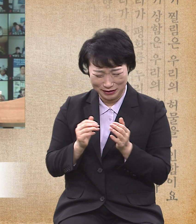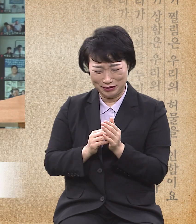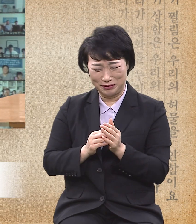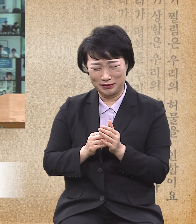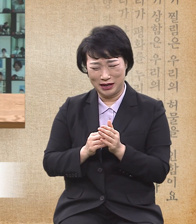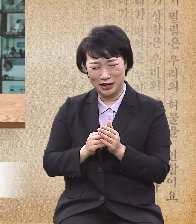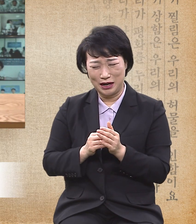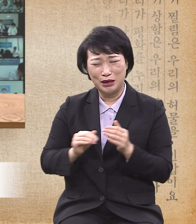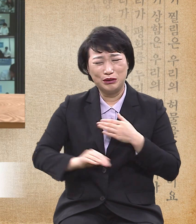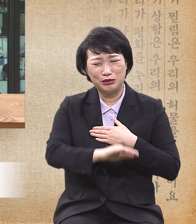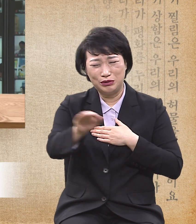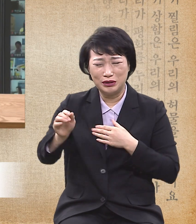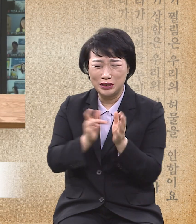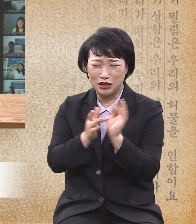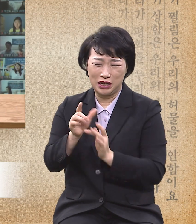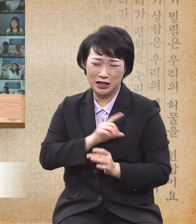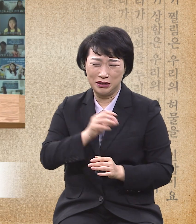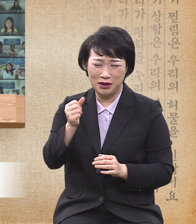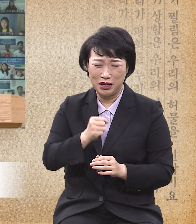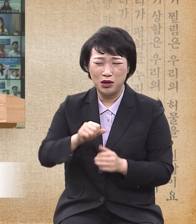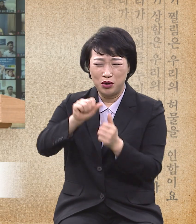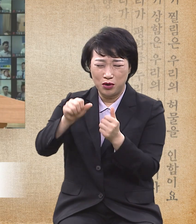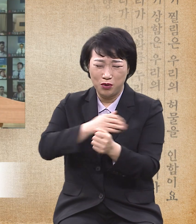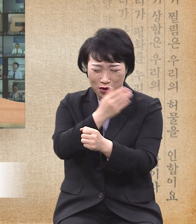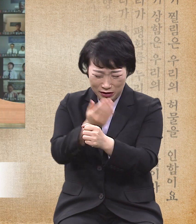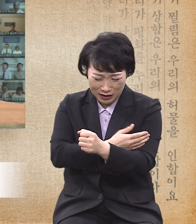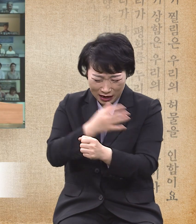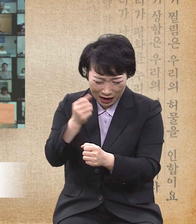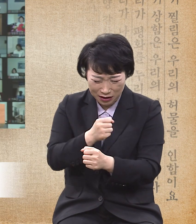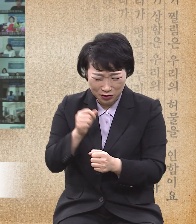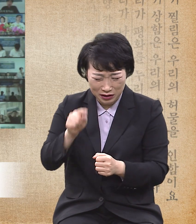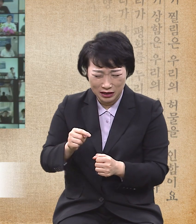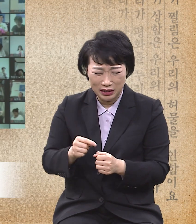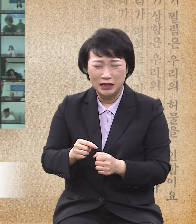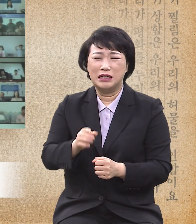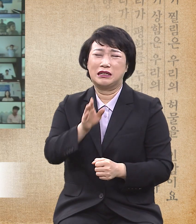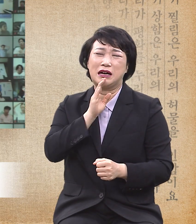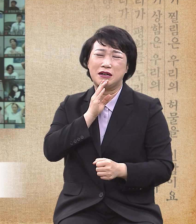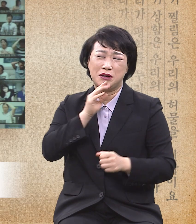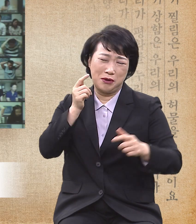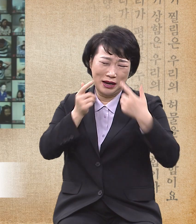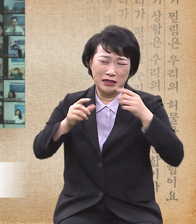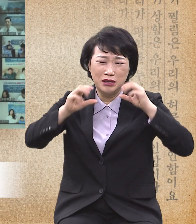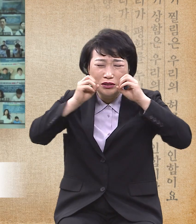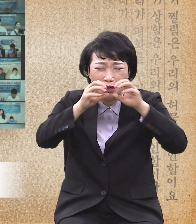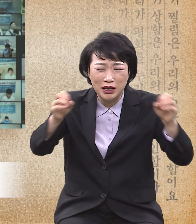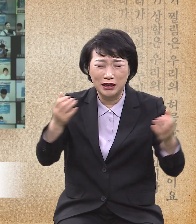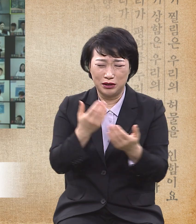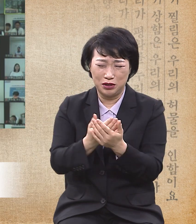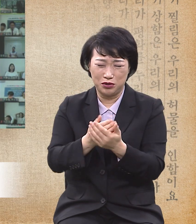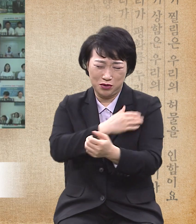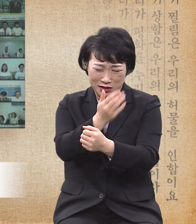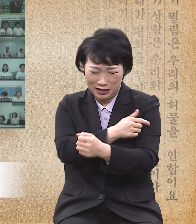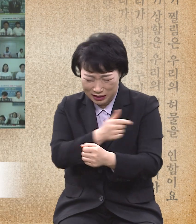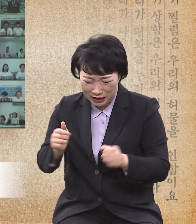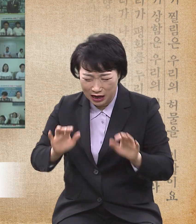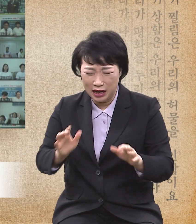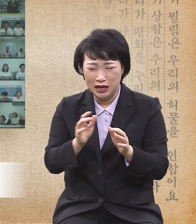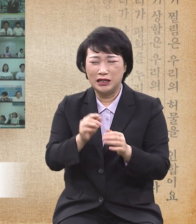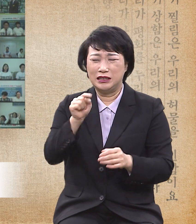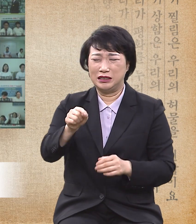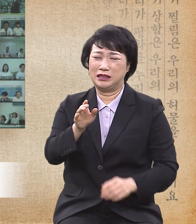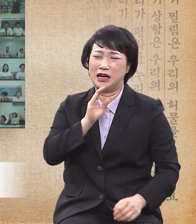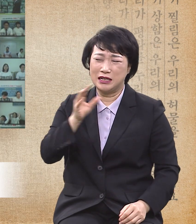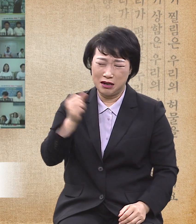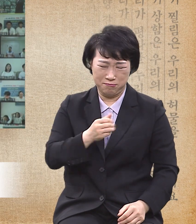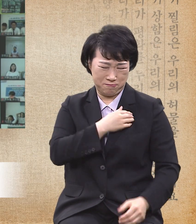얻었으니, 그 이름으로 권세 있게 이 사실을 전하게 하시고 권세 있게 이 사실 앞에